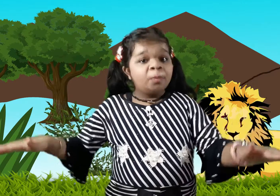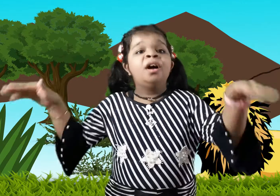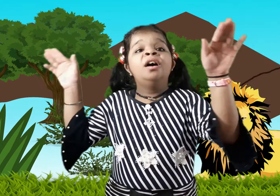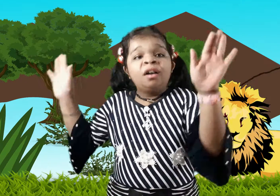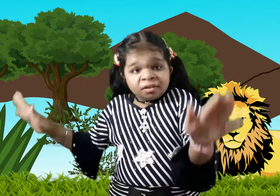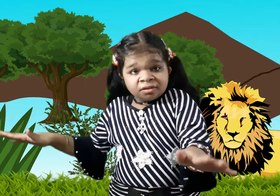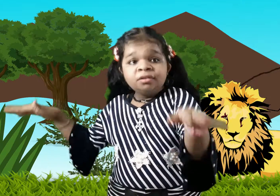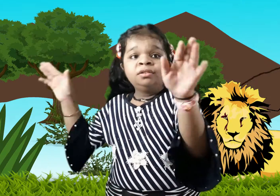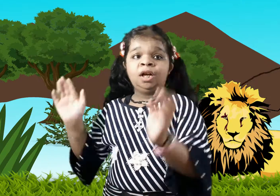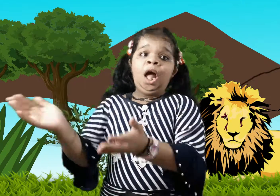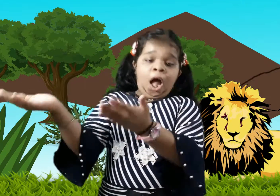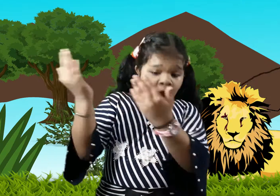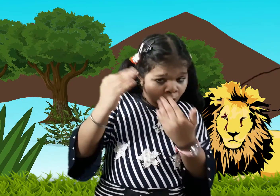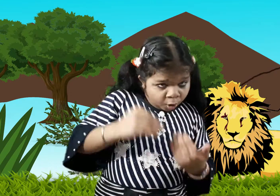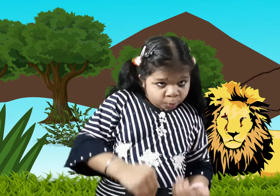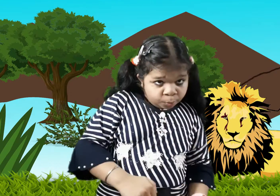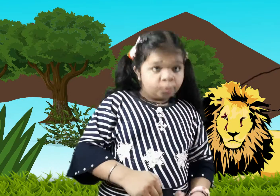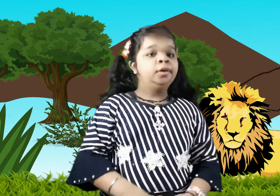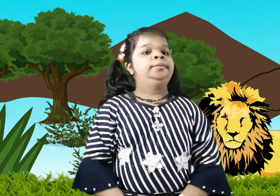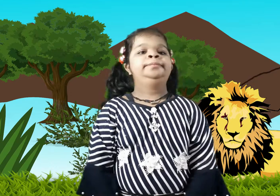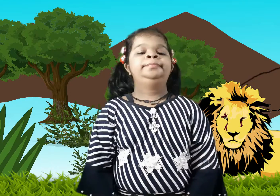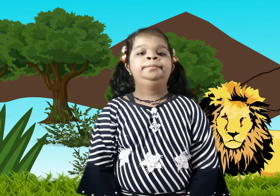उड़ती उड़ती वहां पहुंची।